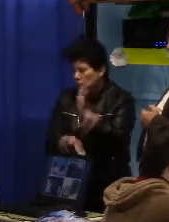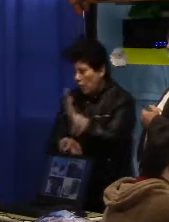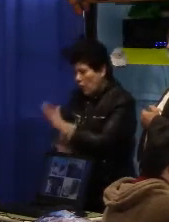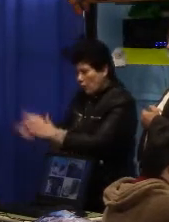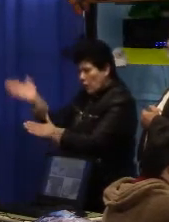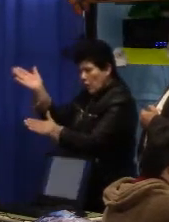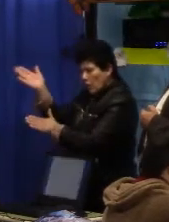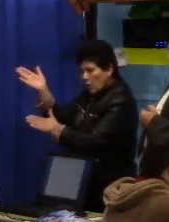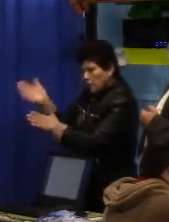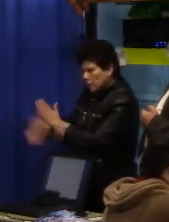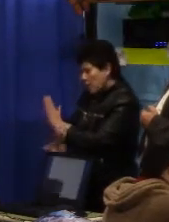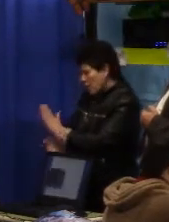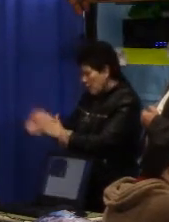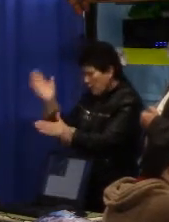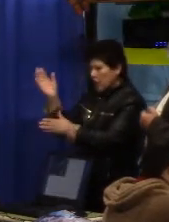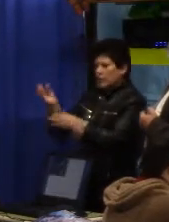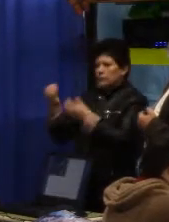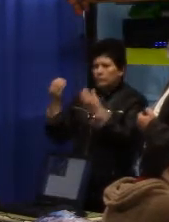plagas,